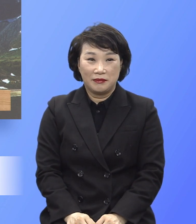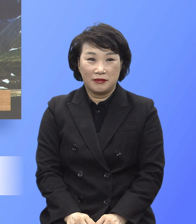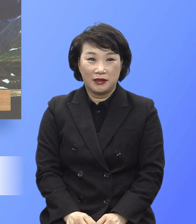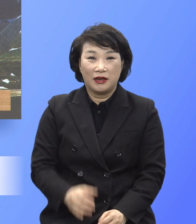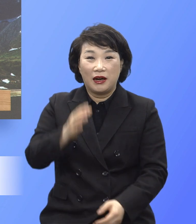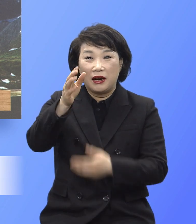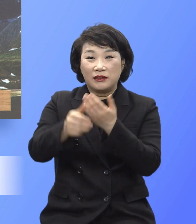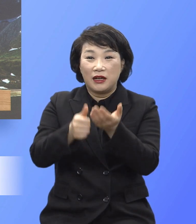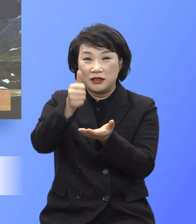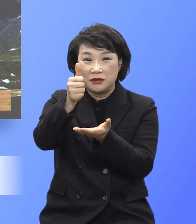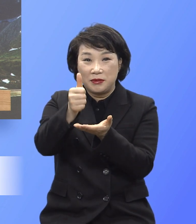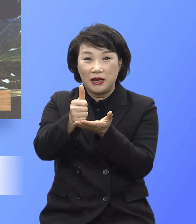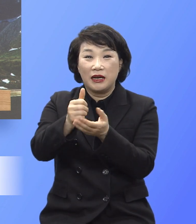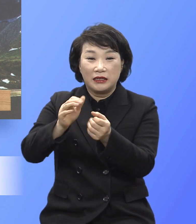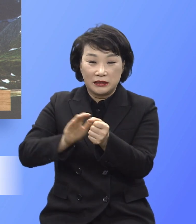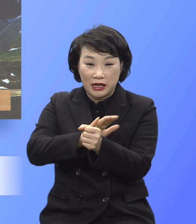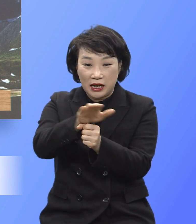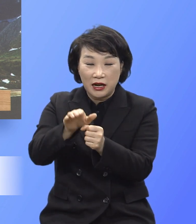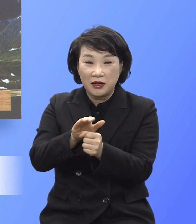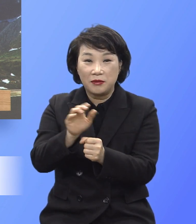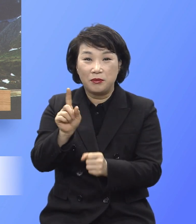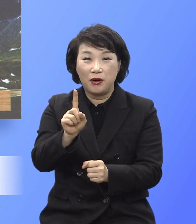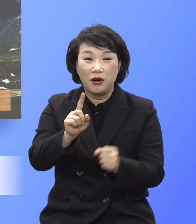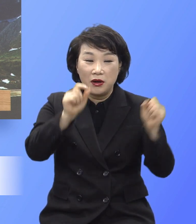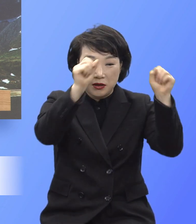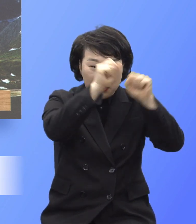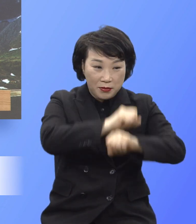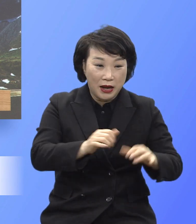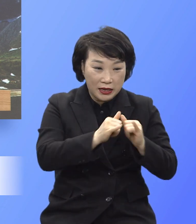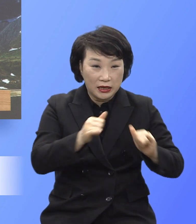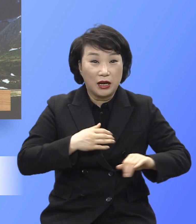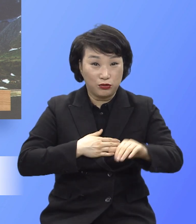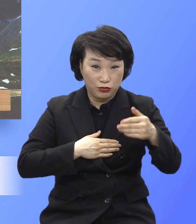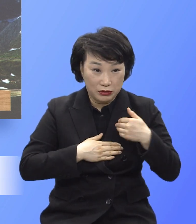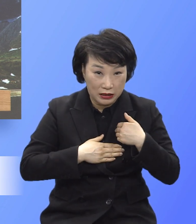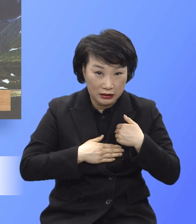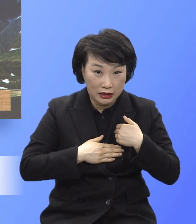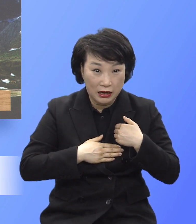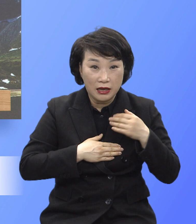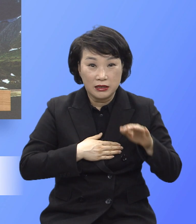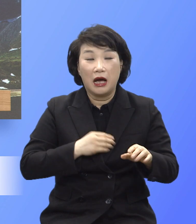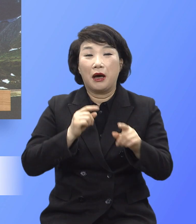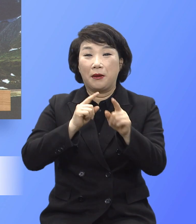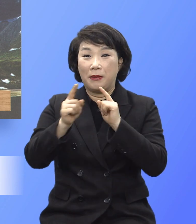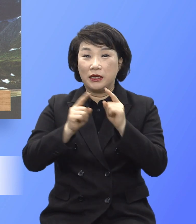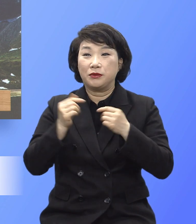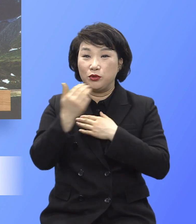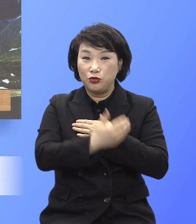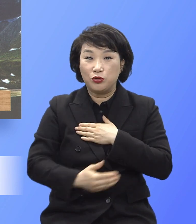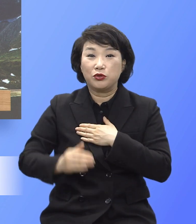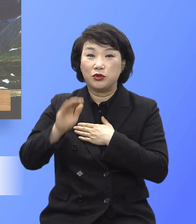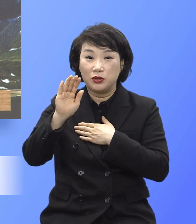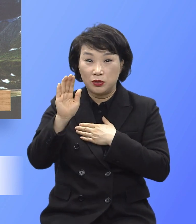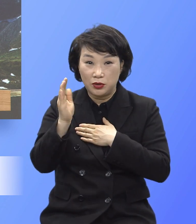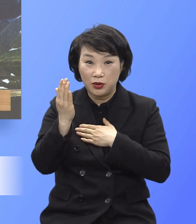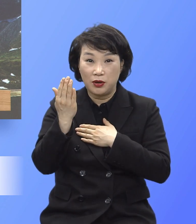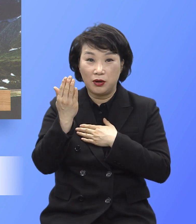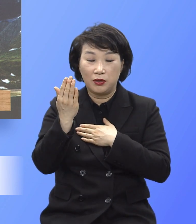하나님의 사랑은 멸망할 인간에게 말씀이 육신이